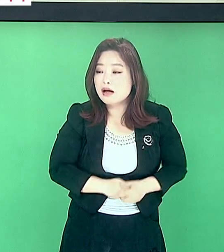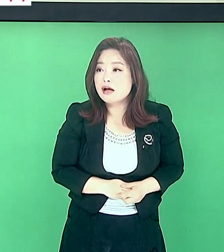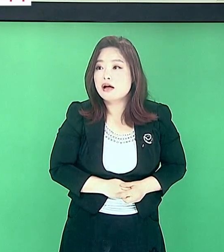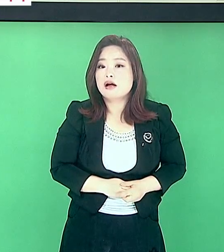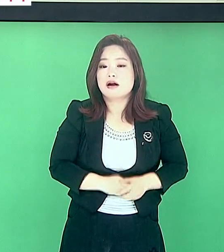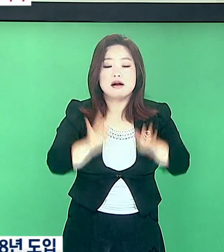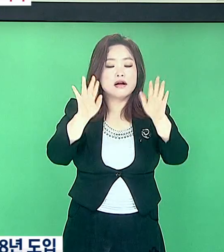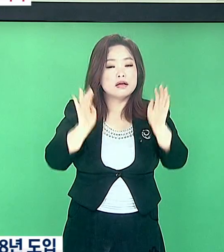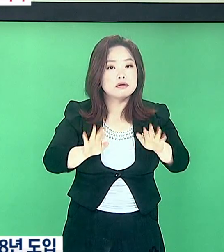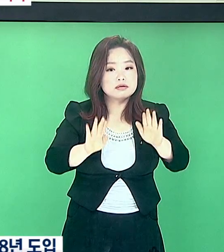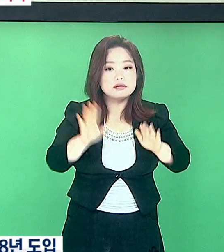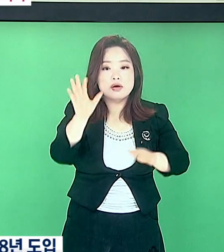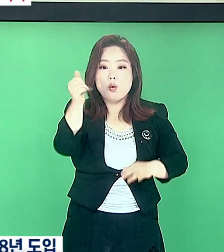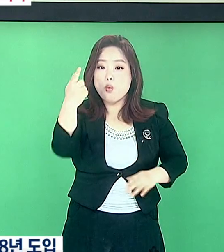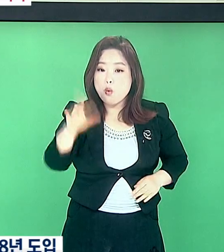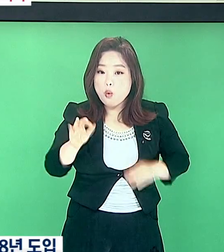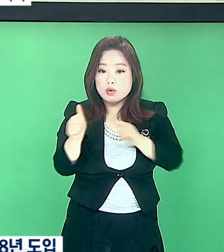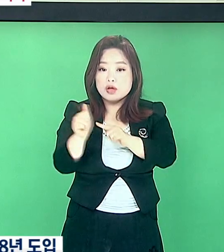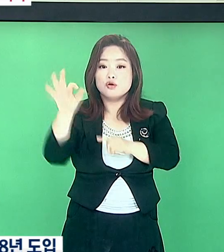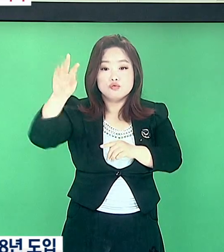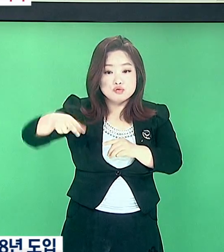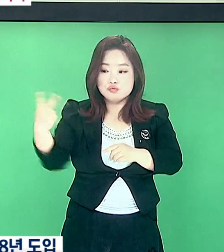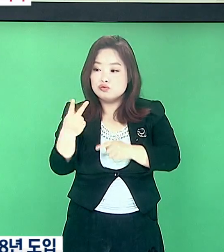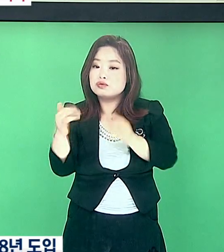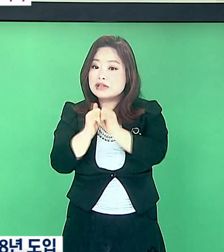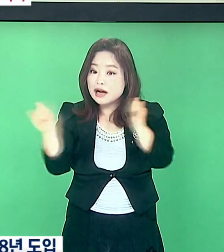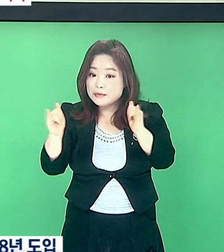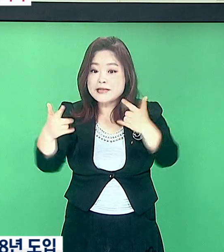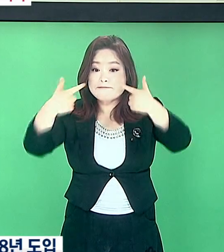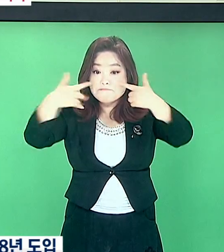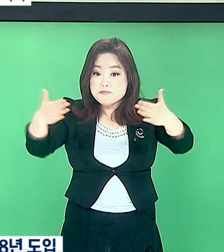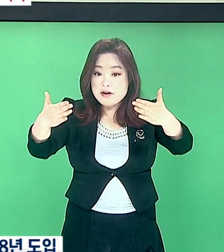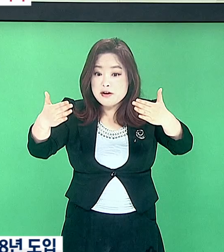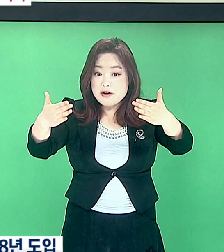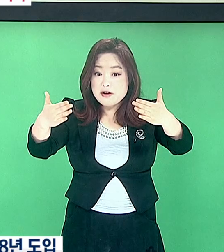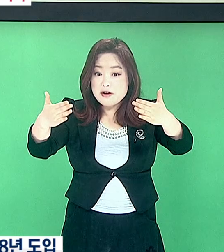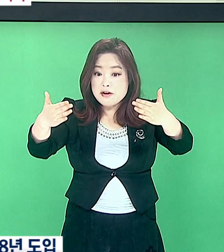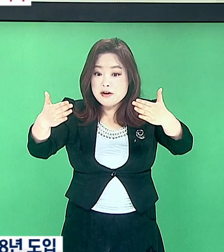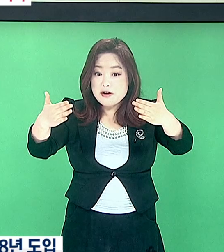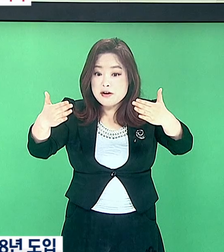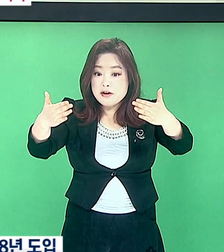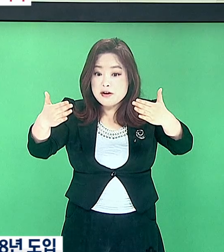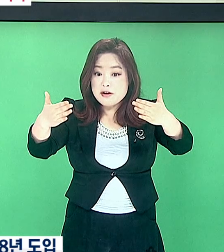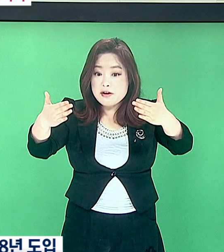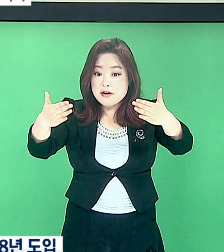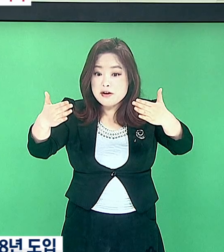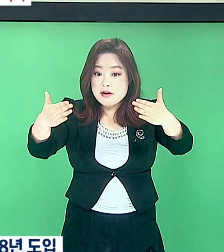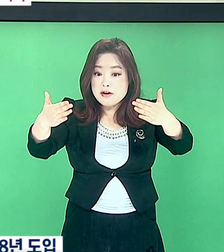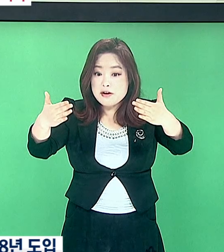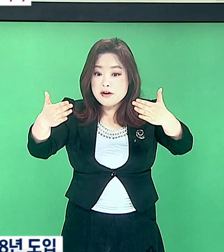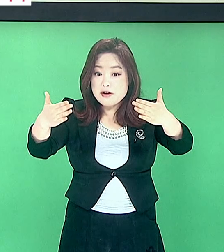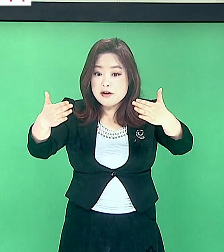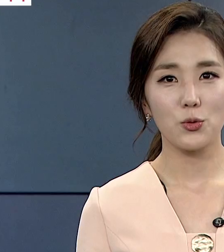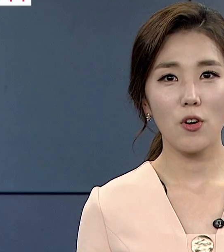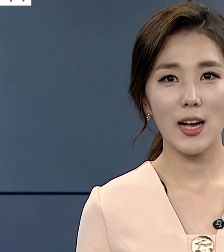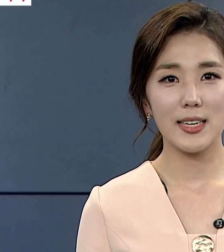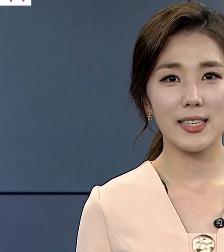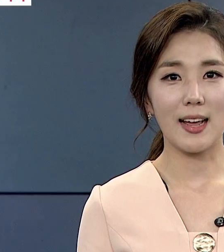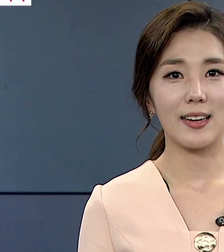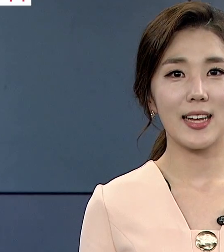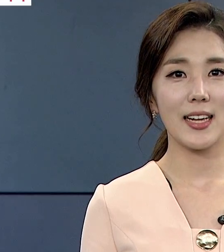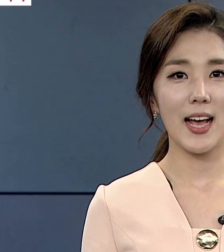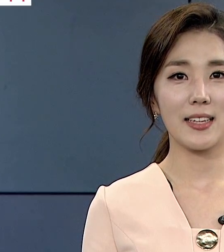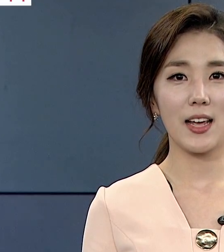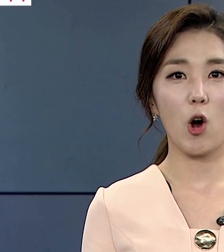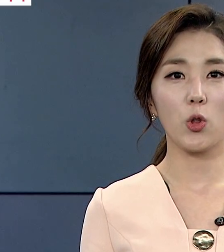2018년부터 는 수업 교원자격증 도 생기고요 중 고등학교에서도 선택과목으로 배울 수가 있습니다 수억 아